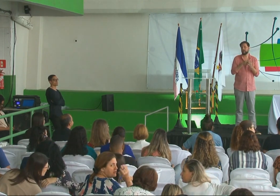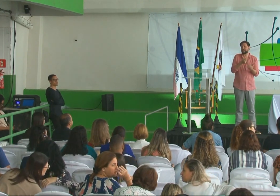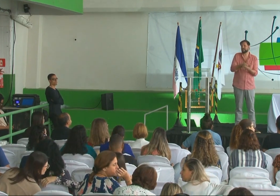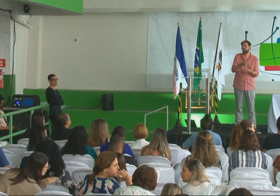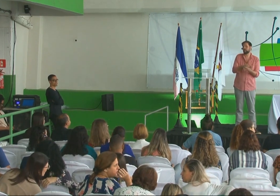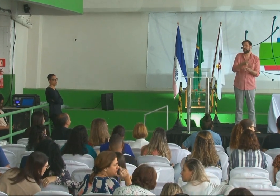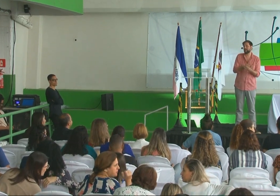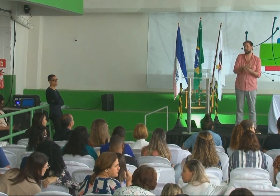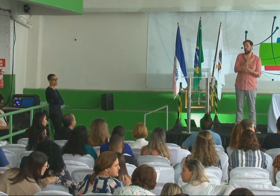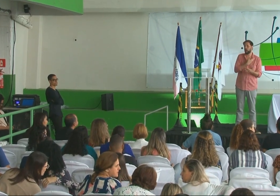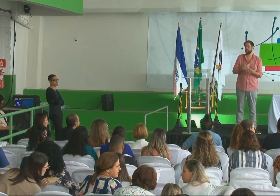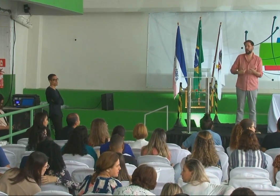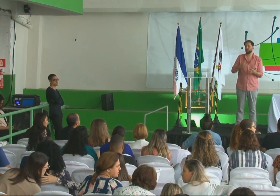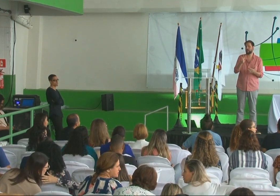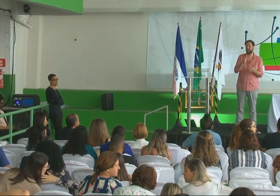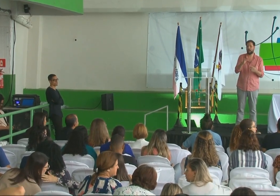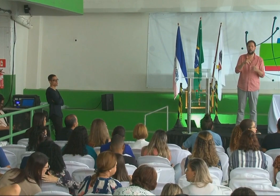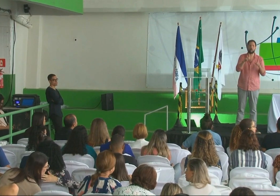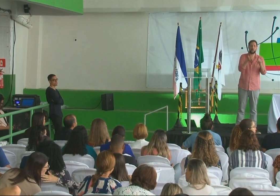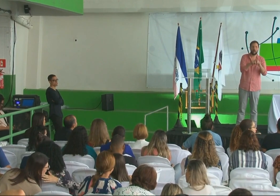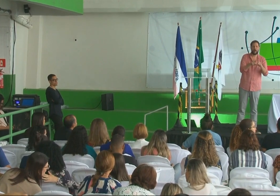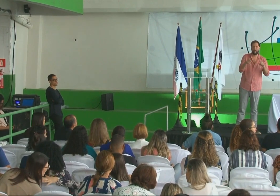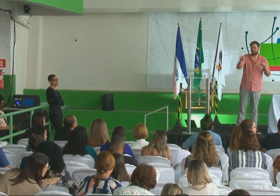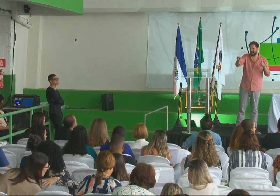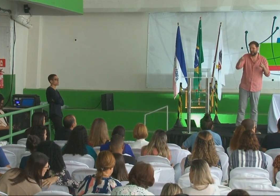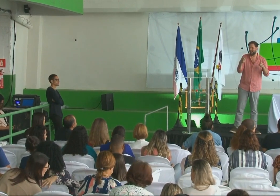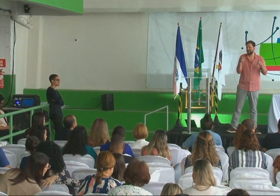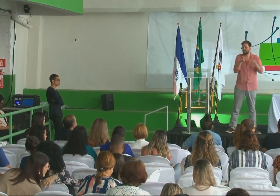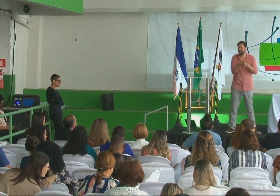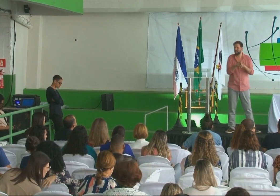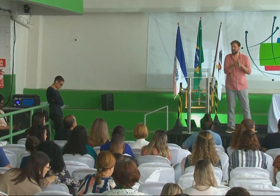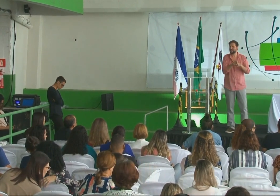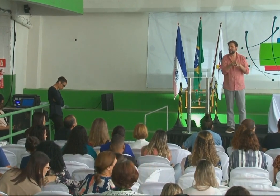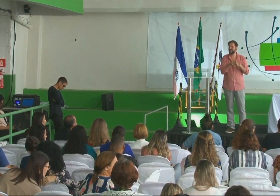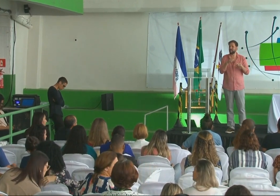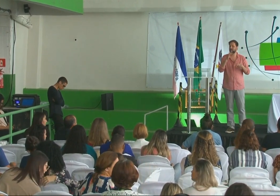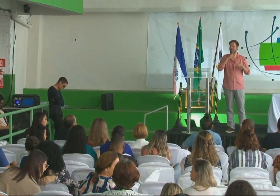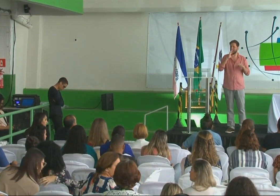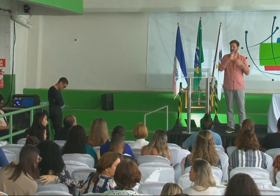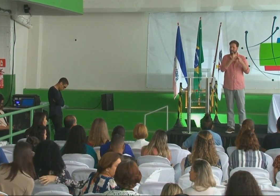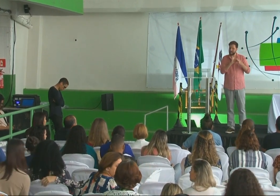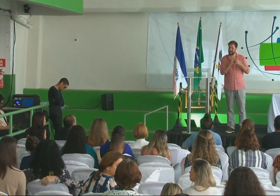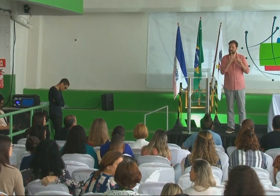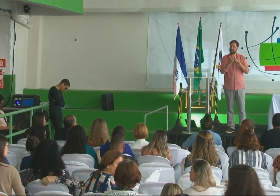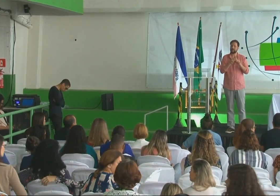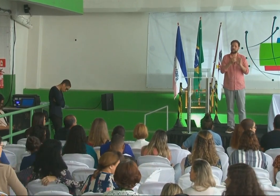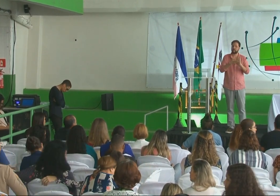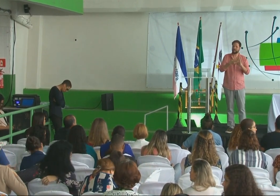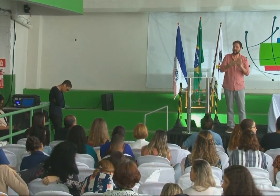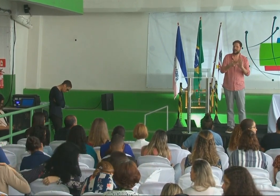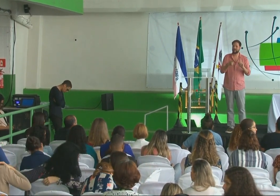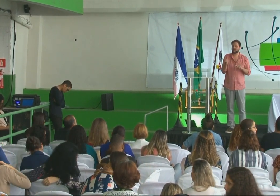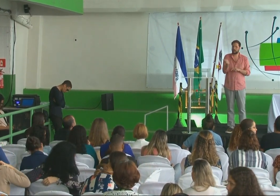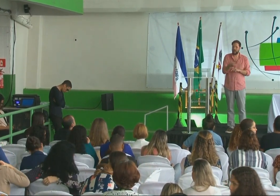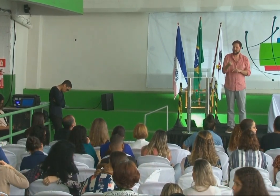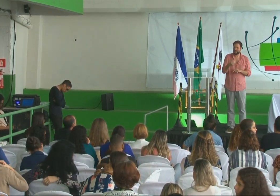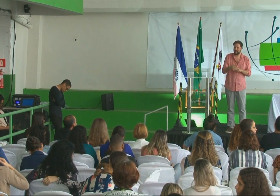Então, é lógico. Falta exigência. Falta essa cobrança. Igual que eu falei, essa questão da parceria. Hoje, a Ferenice está em parceria